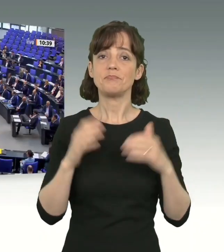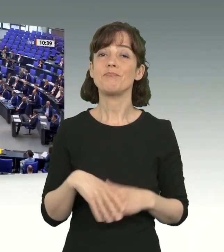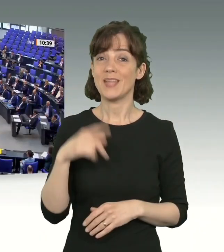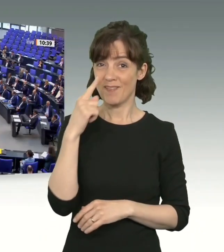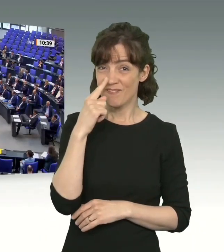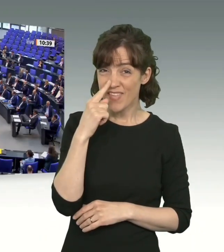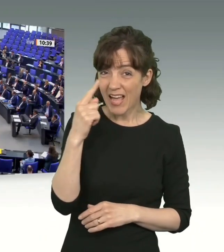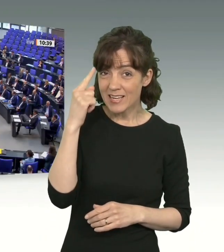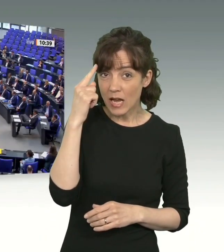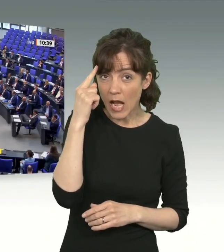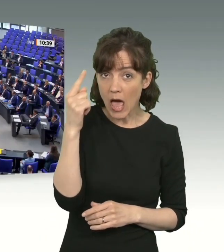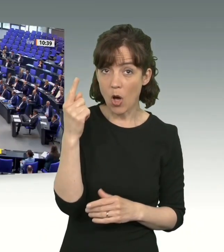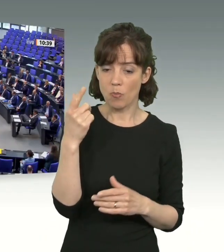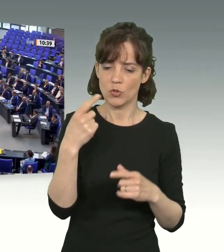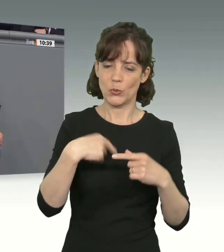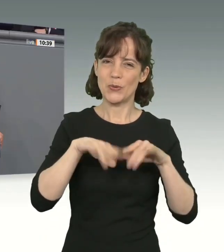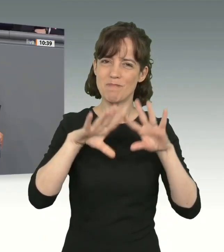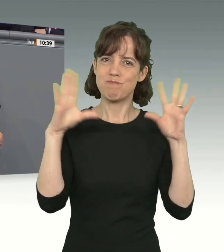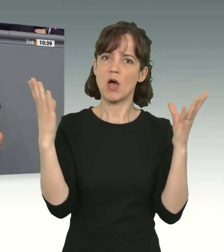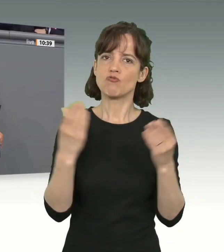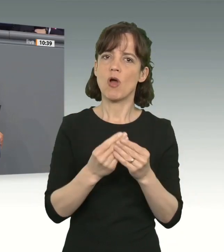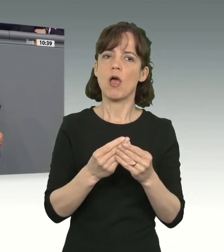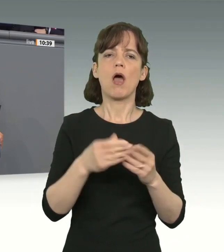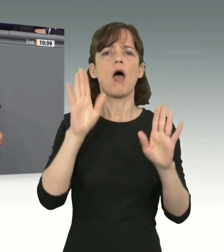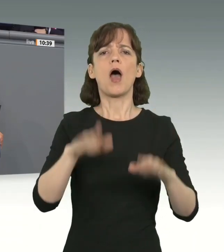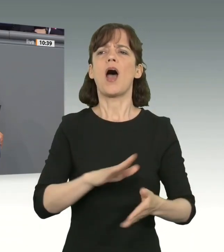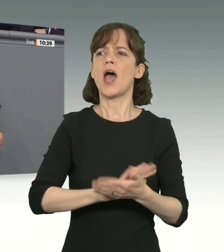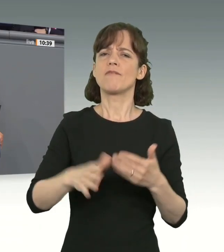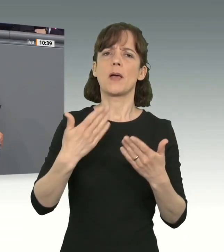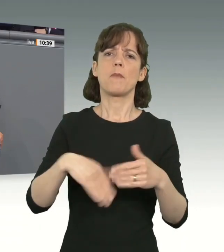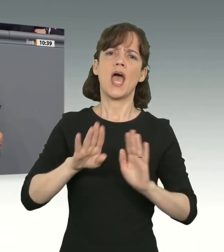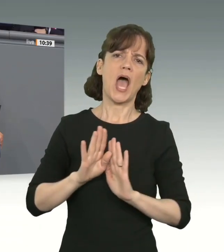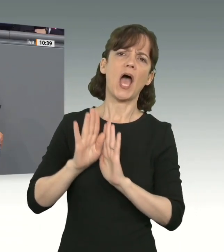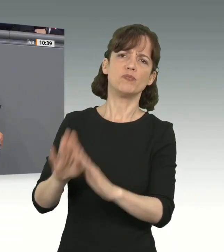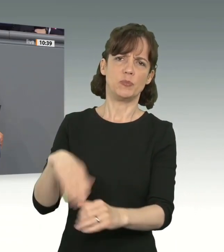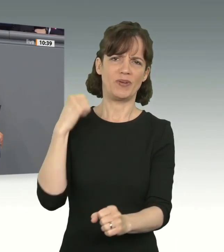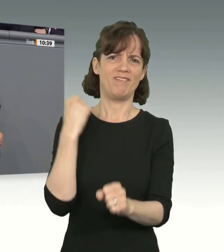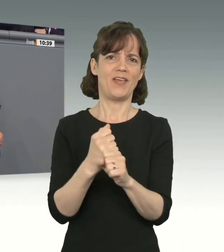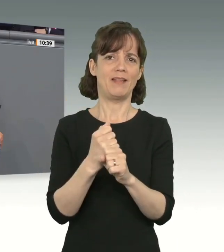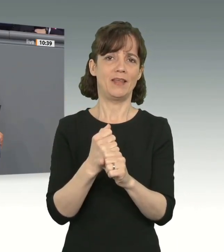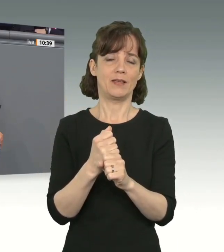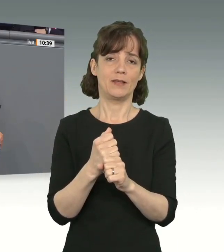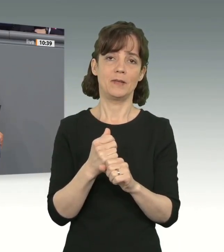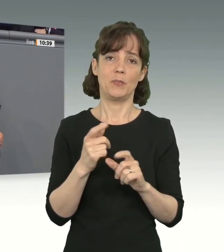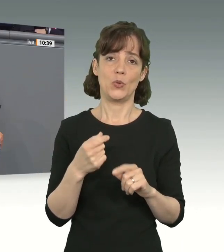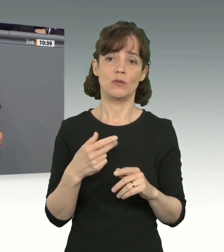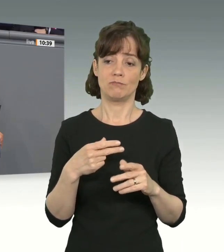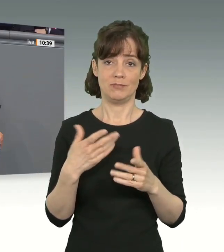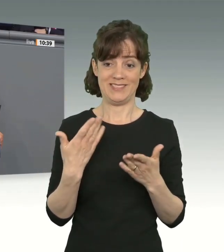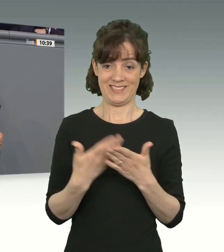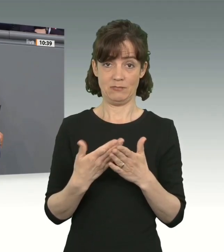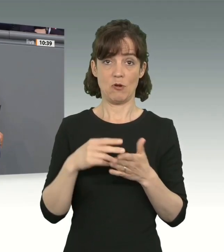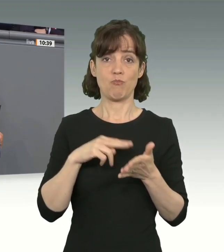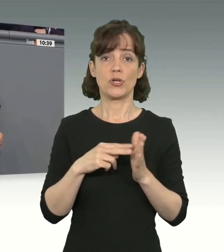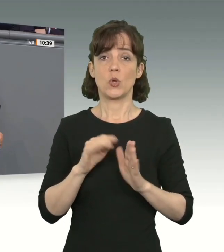Wer glaubt, mit dem pauschalen Ruf nach mehr Abschiebung Kapazitäten zu schaffen, der macht Politik ohne die Fakten zu kennen